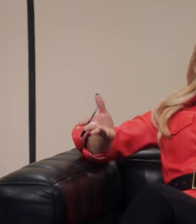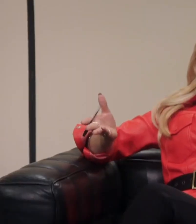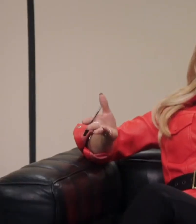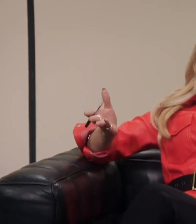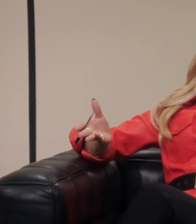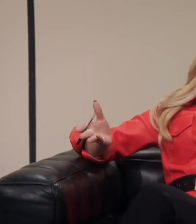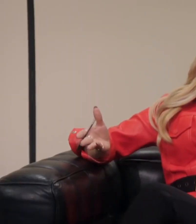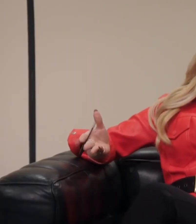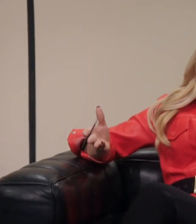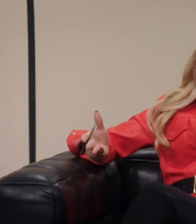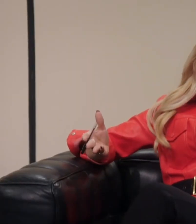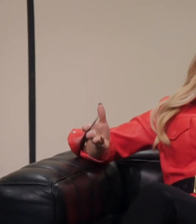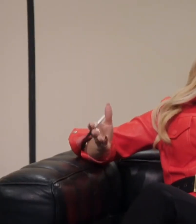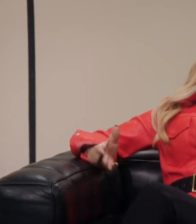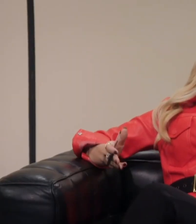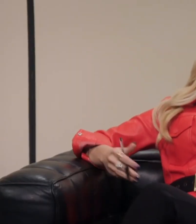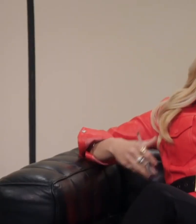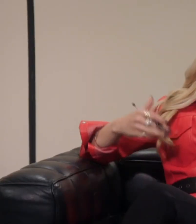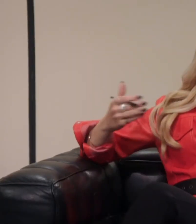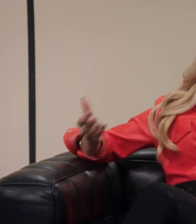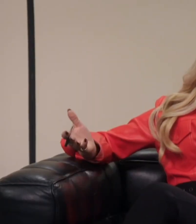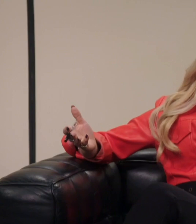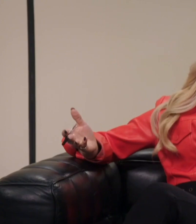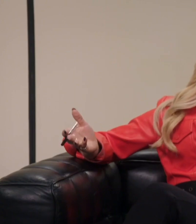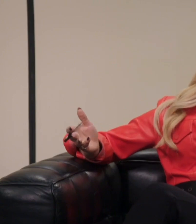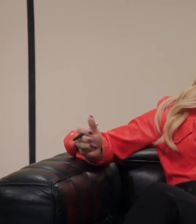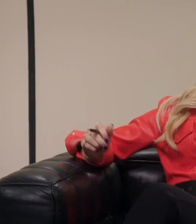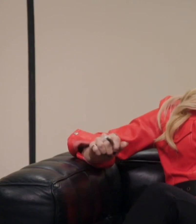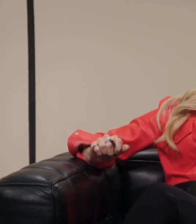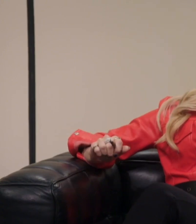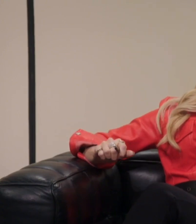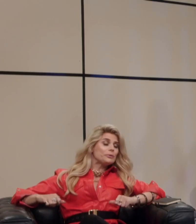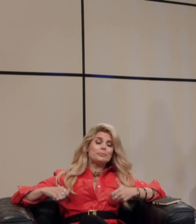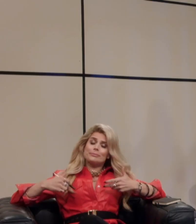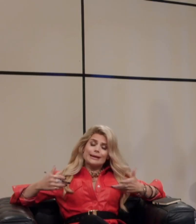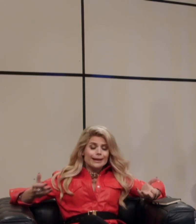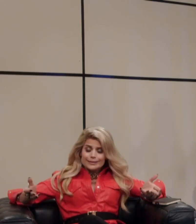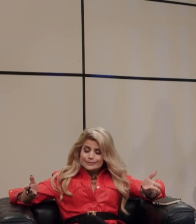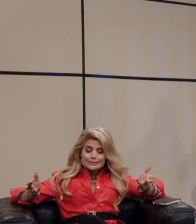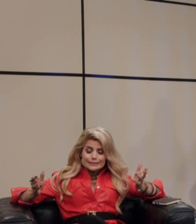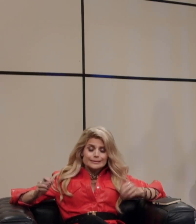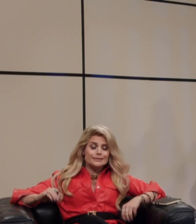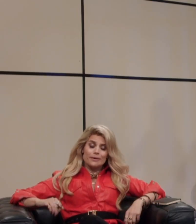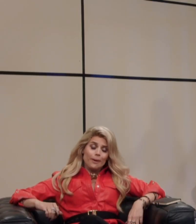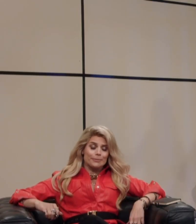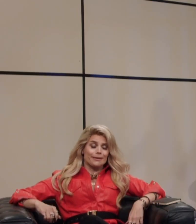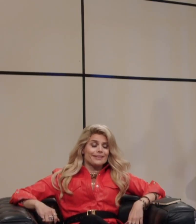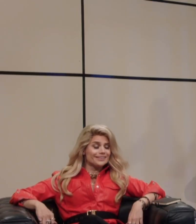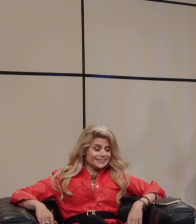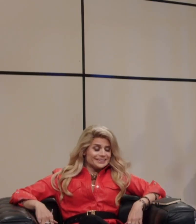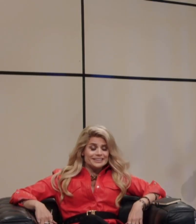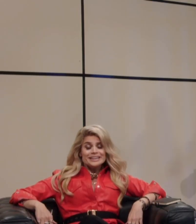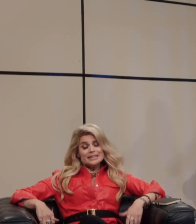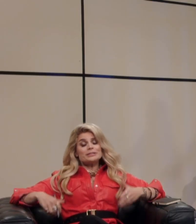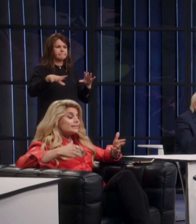Ja, dit is dus weer een sportfragment. Waar gaat dit over van Wiesel? Ik kom maandien niet naar de kapper.